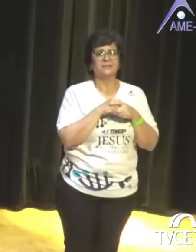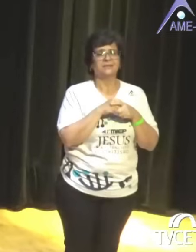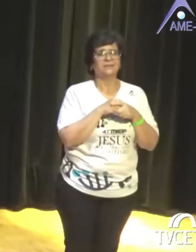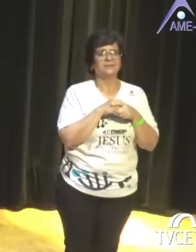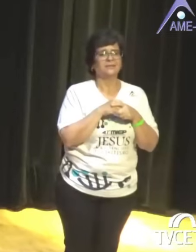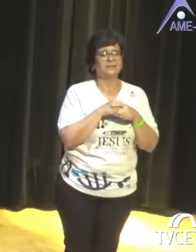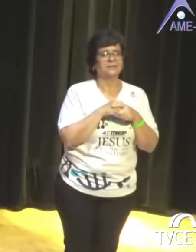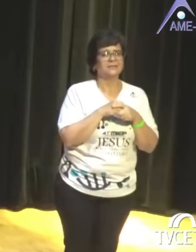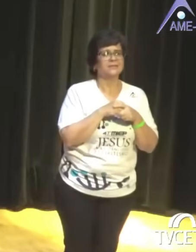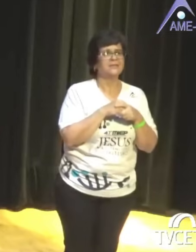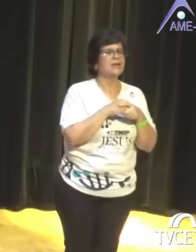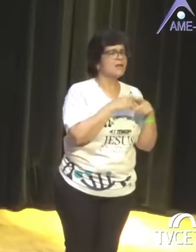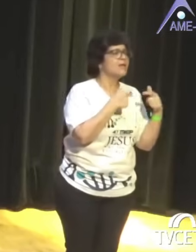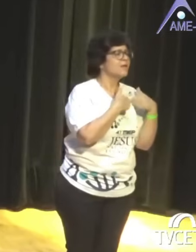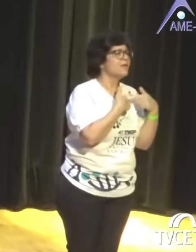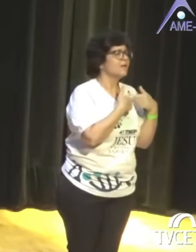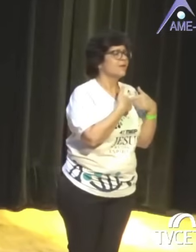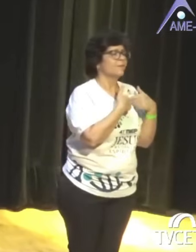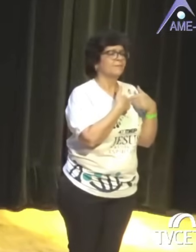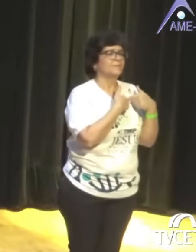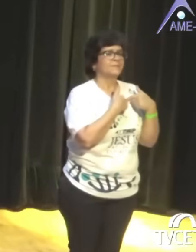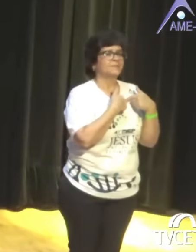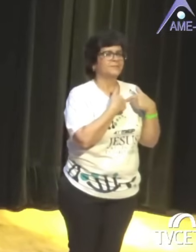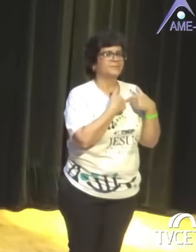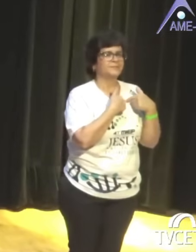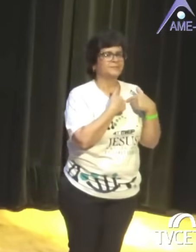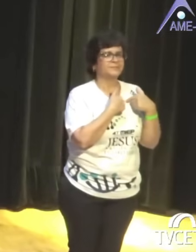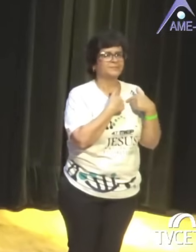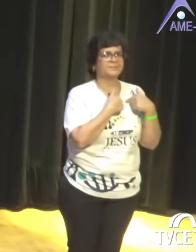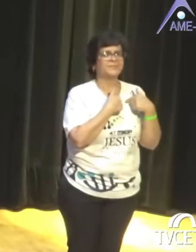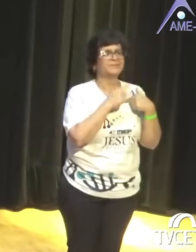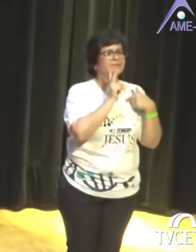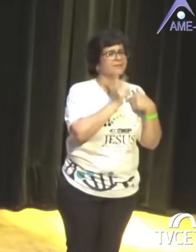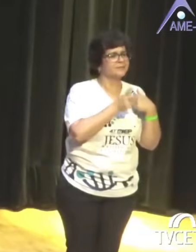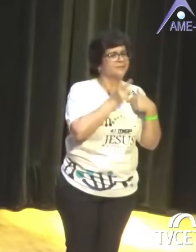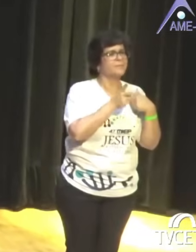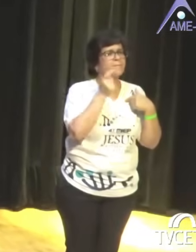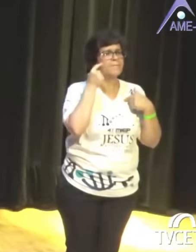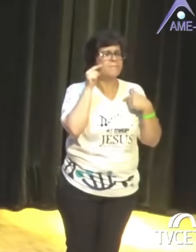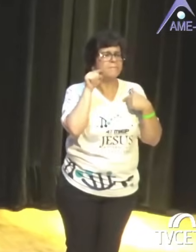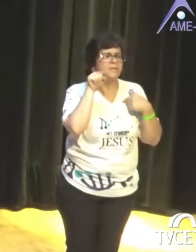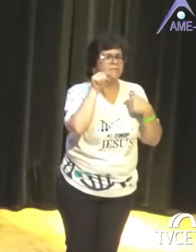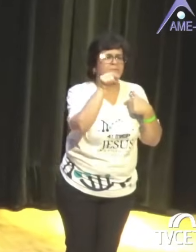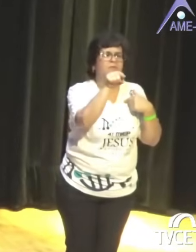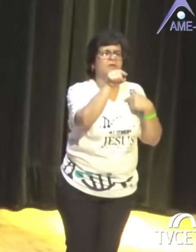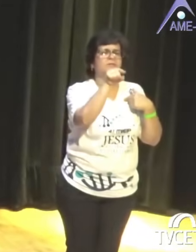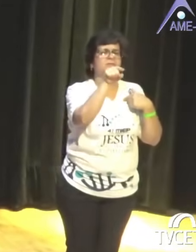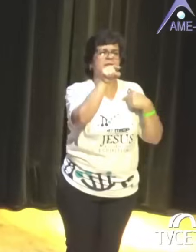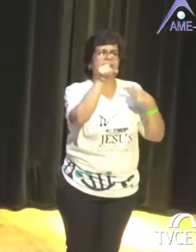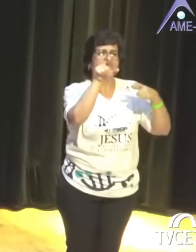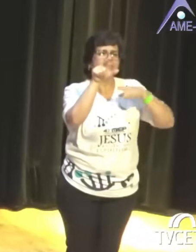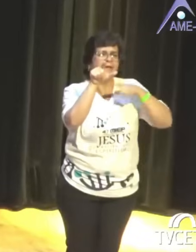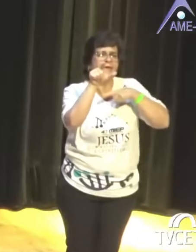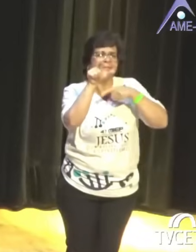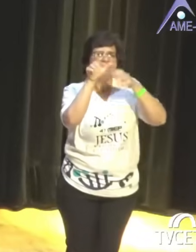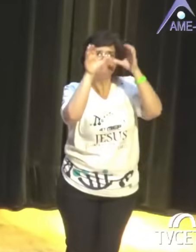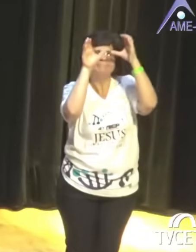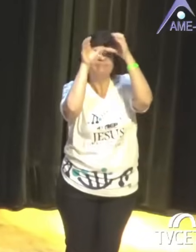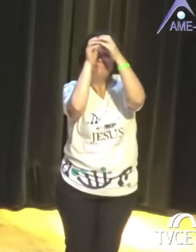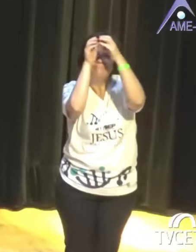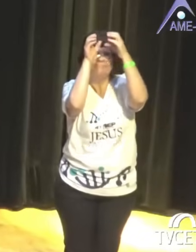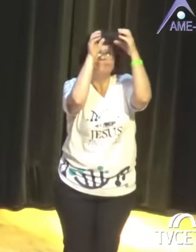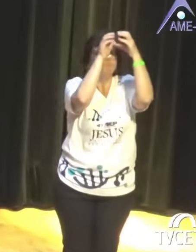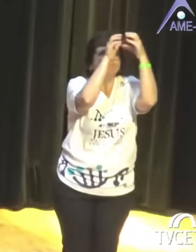saúde Eu espero que você rompa essas caixinhas